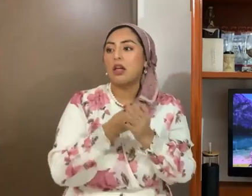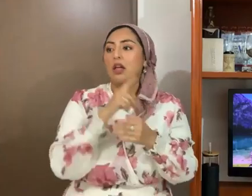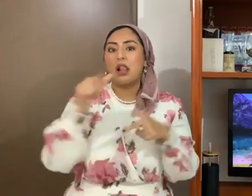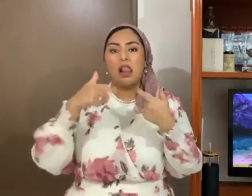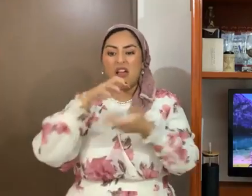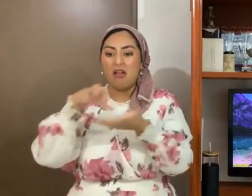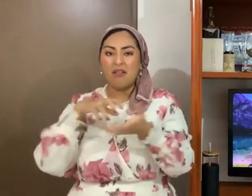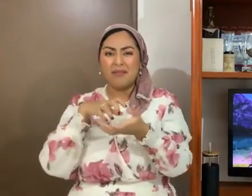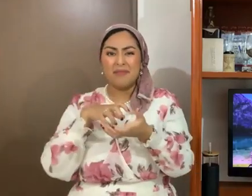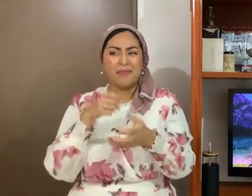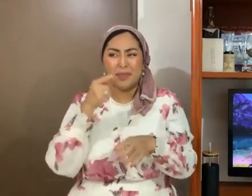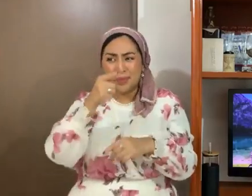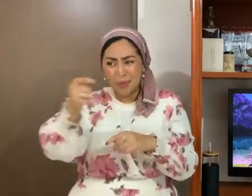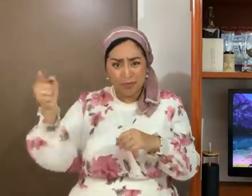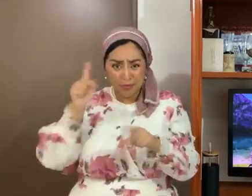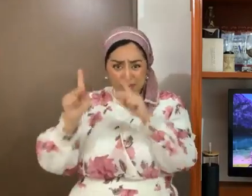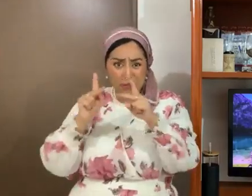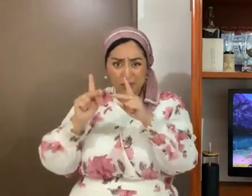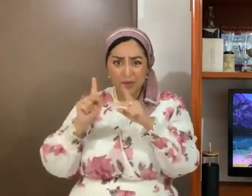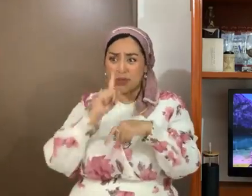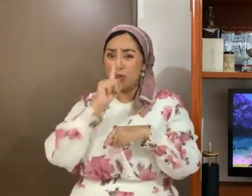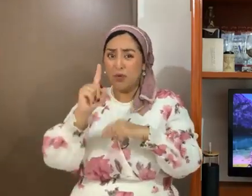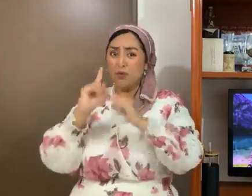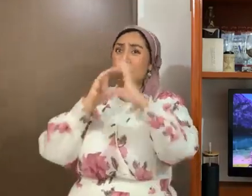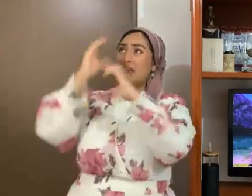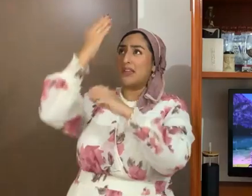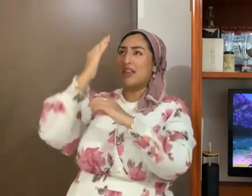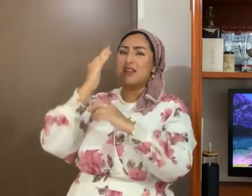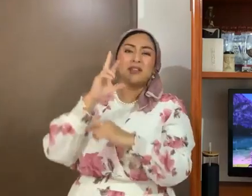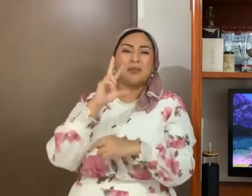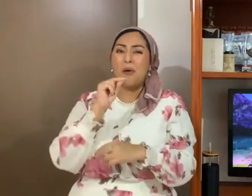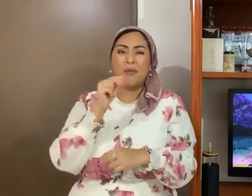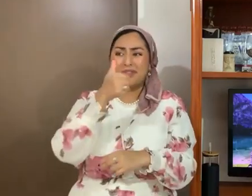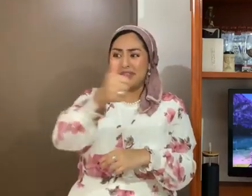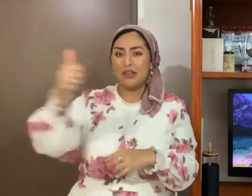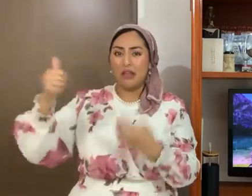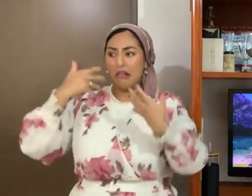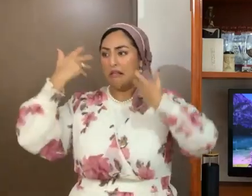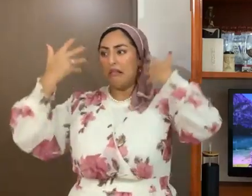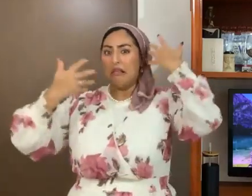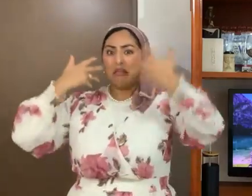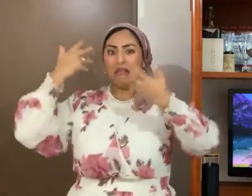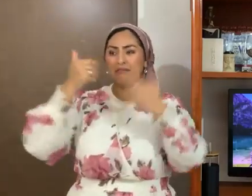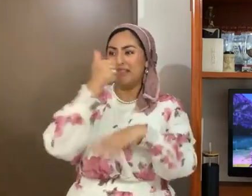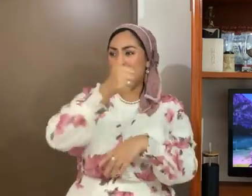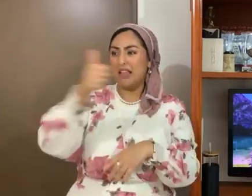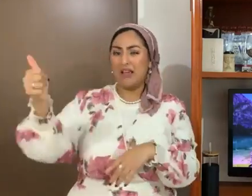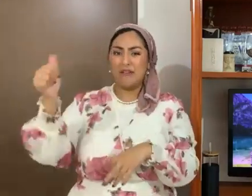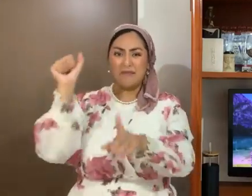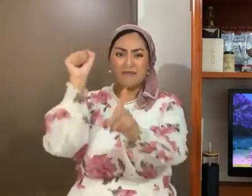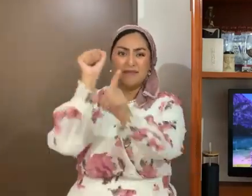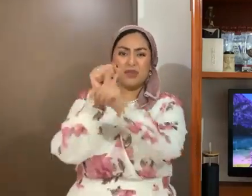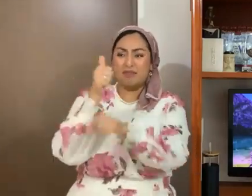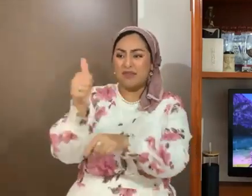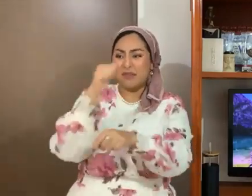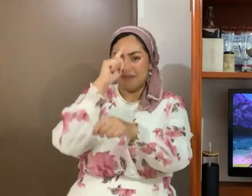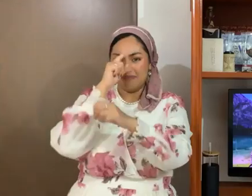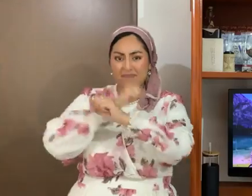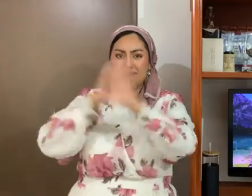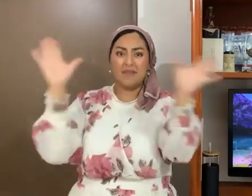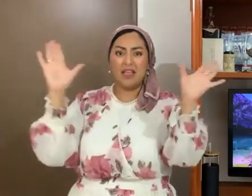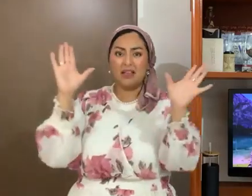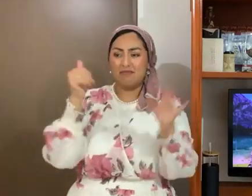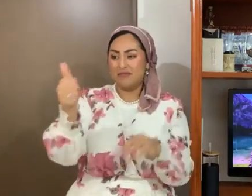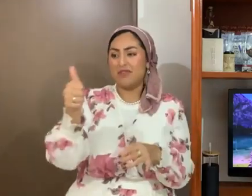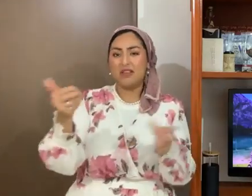es desordenada. ¿Esas personas habrán escuchado a Dios? No, son sus delirios o son mentiras que ellos mismos fabrican para someter a